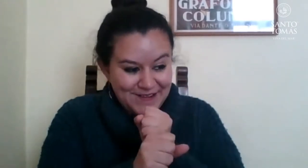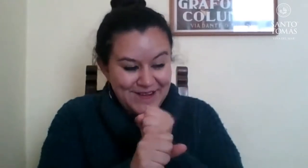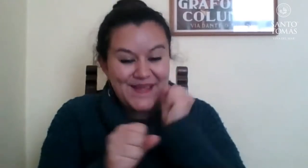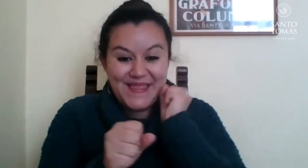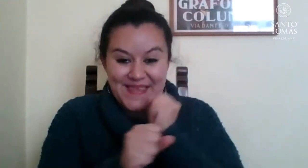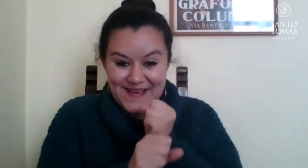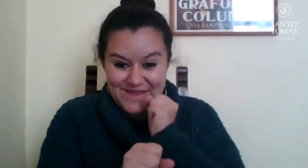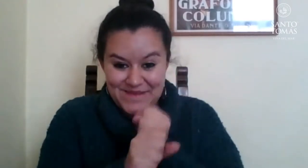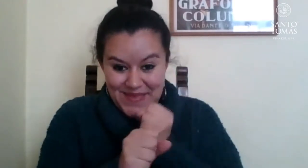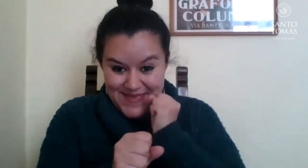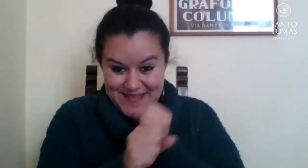trabajo,